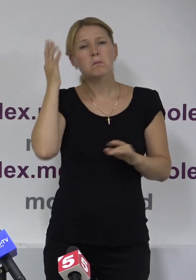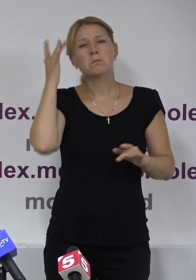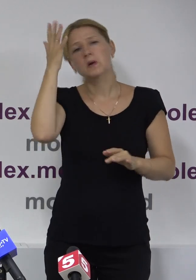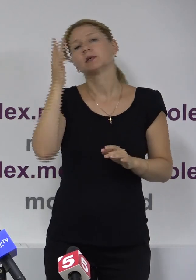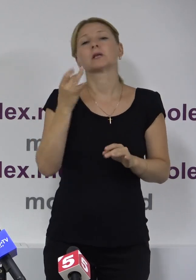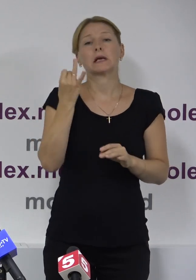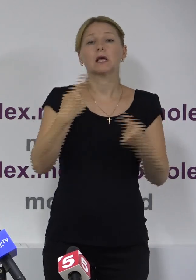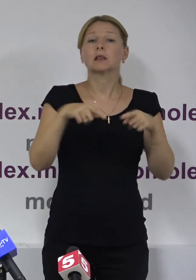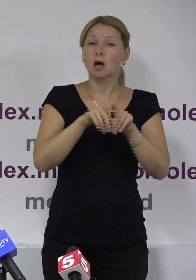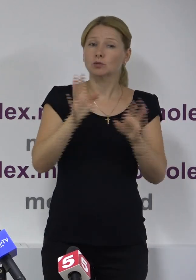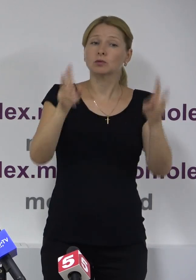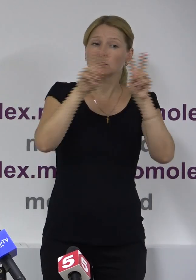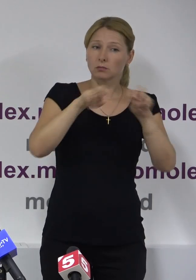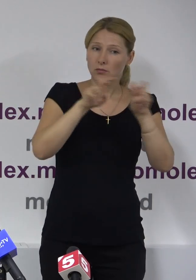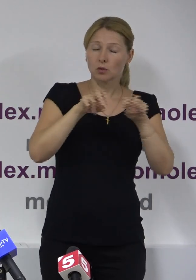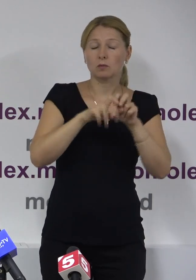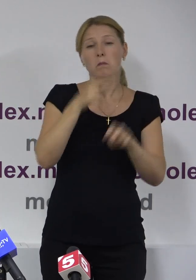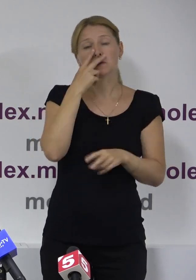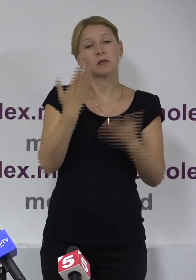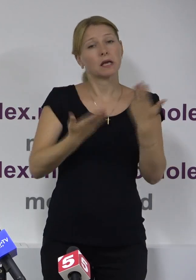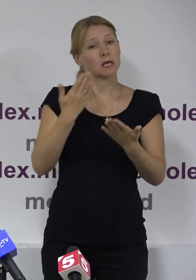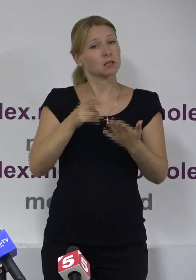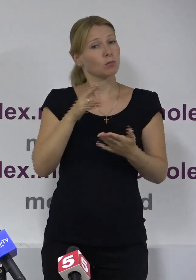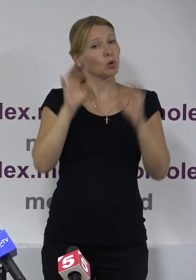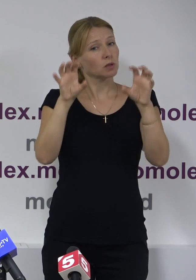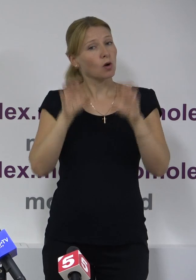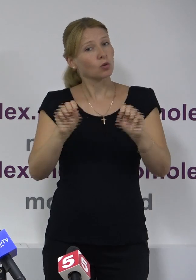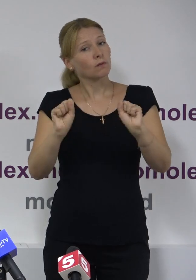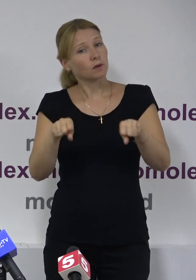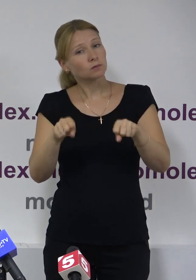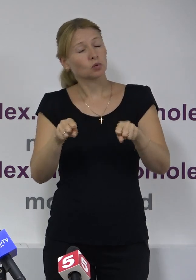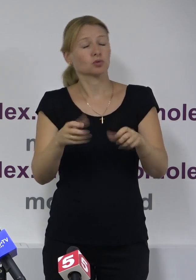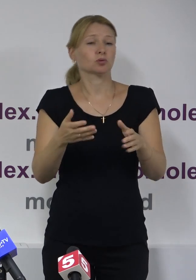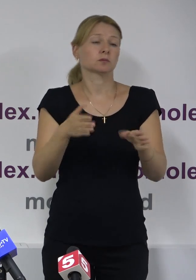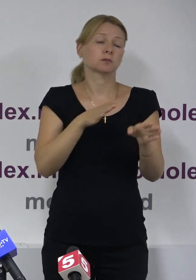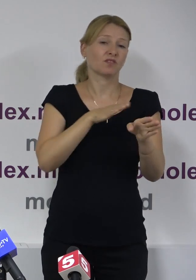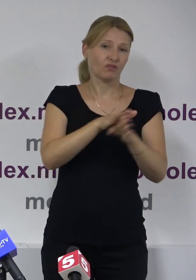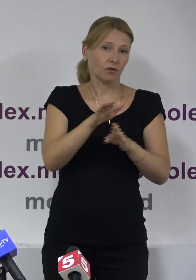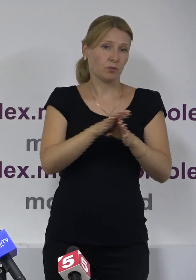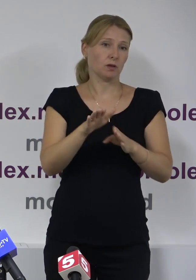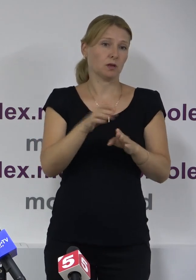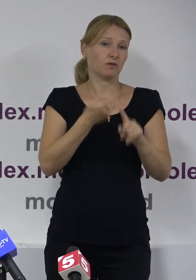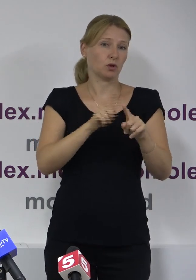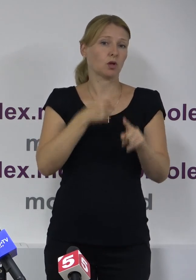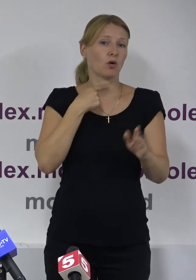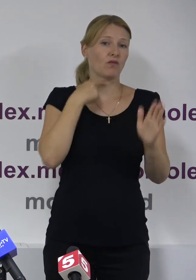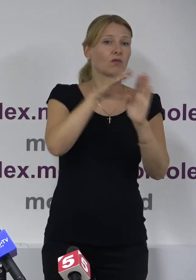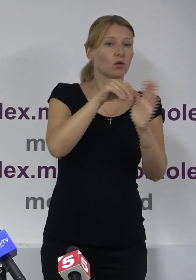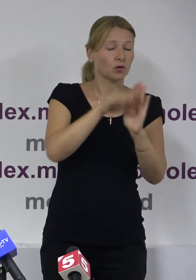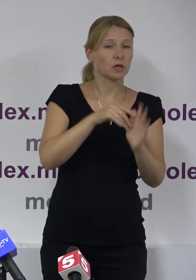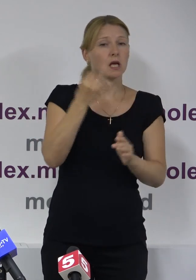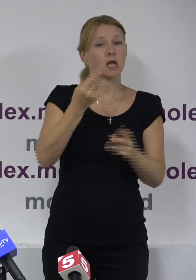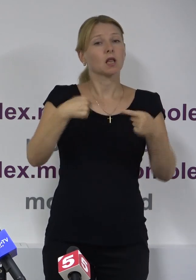o analiză și a cadrului legal al acestor alegeri, o prezentare a